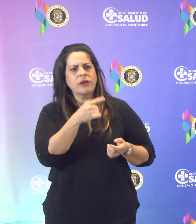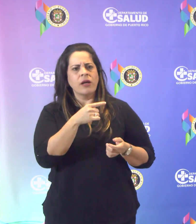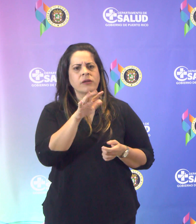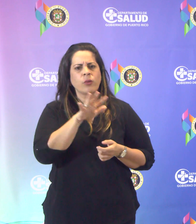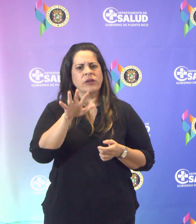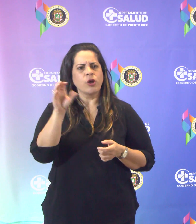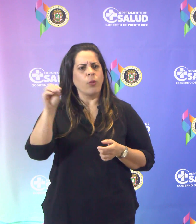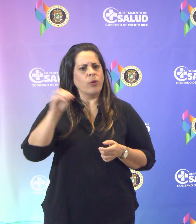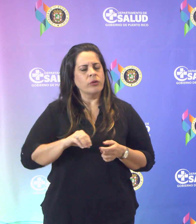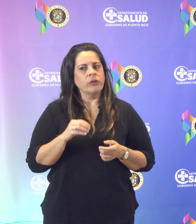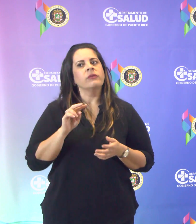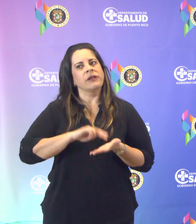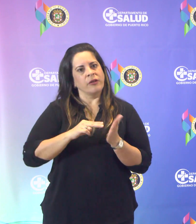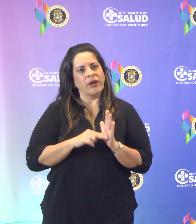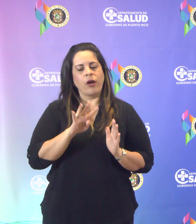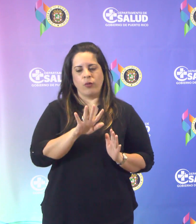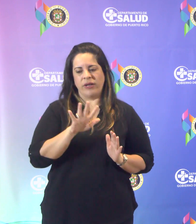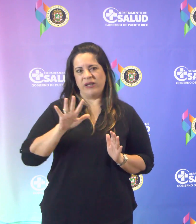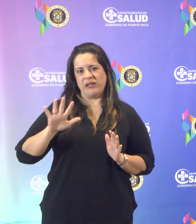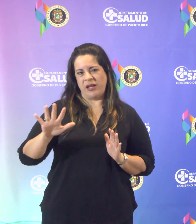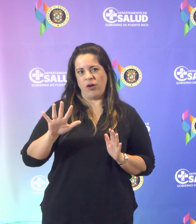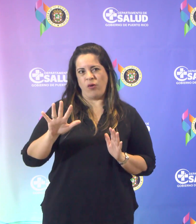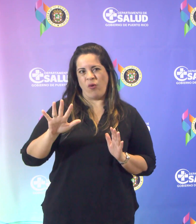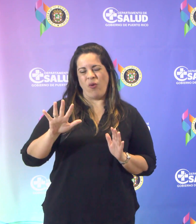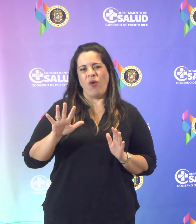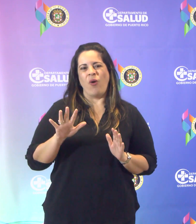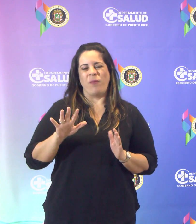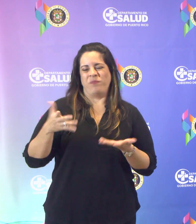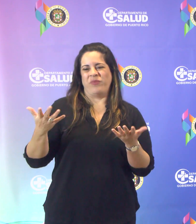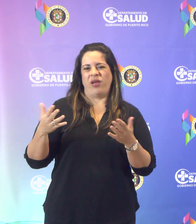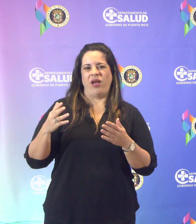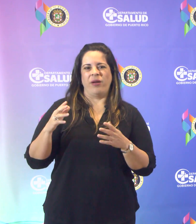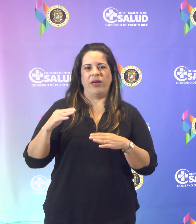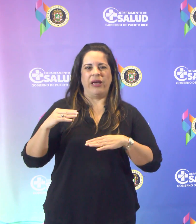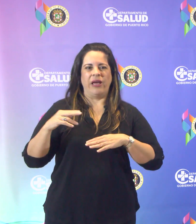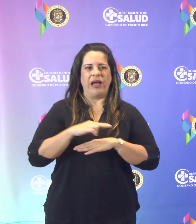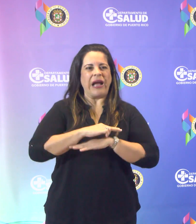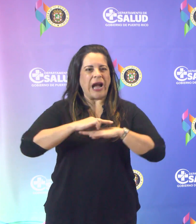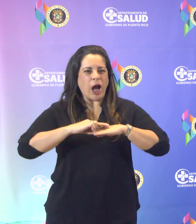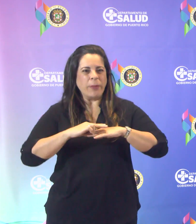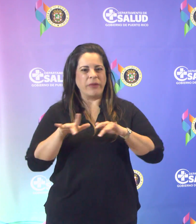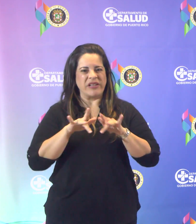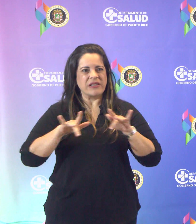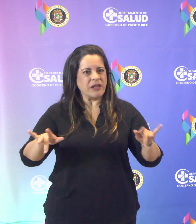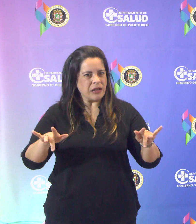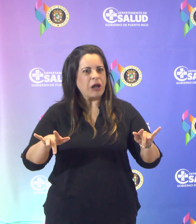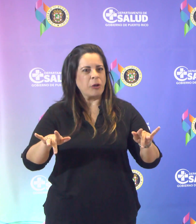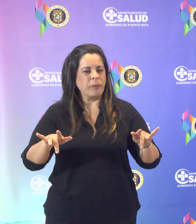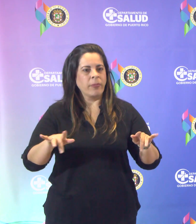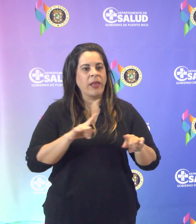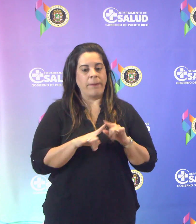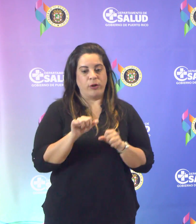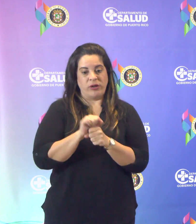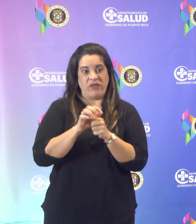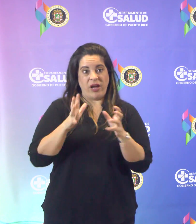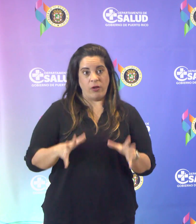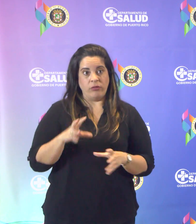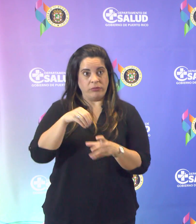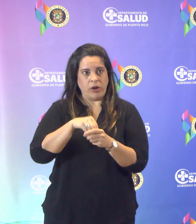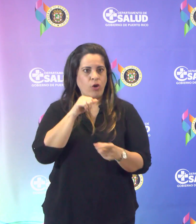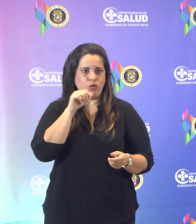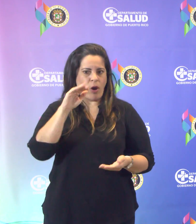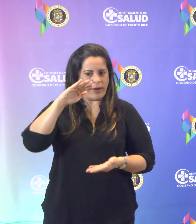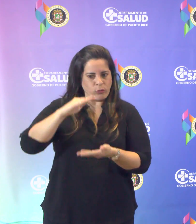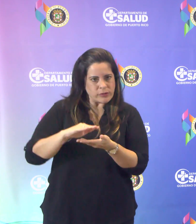55%, significa que hay 45 camas de cada 100 camas vacías. Sin embargo, el personal de los hospitales no se ha